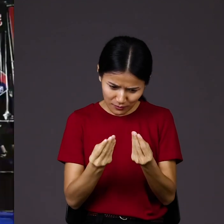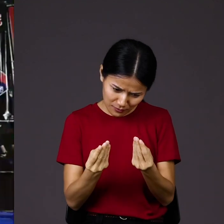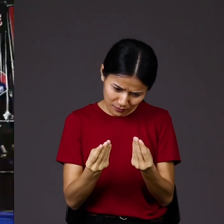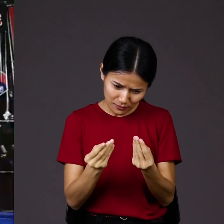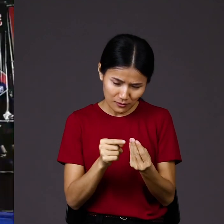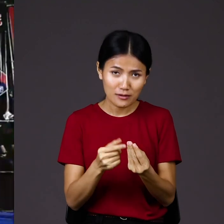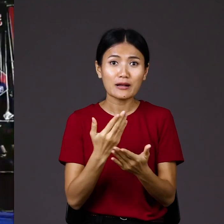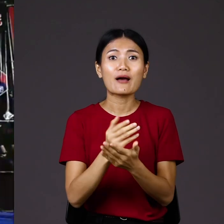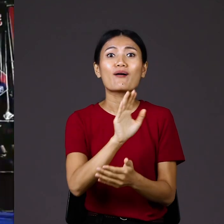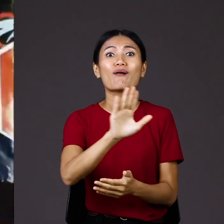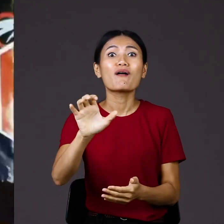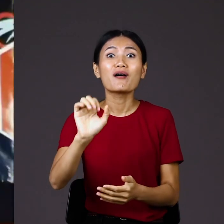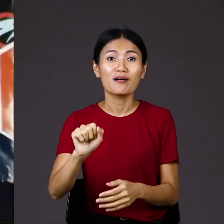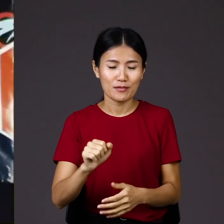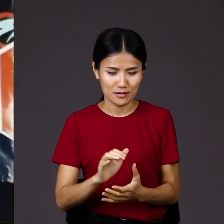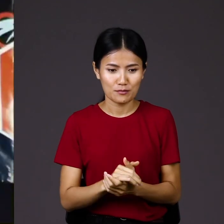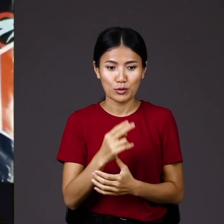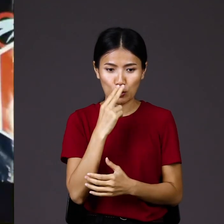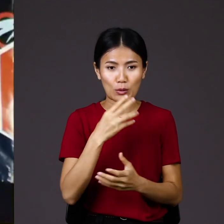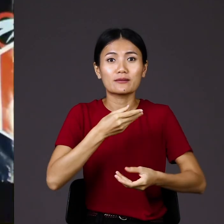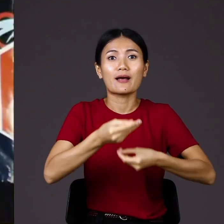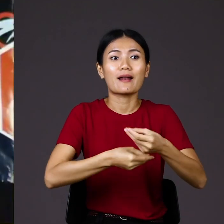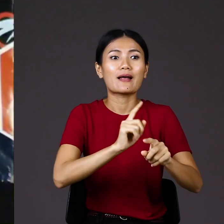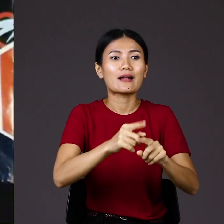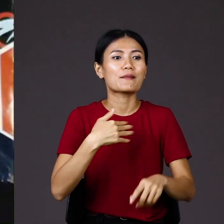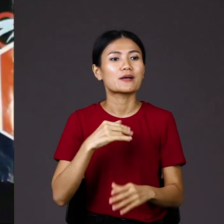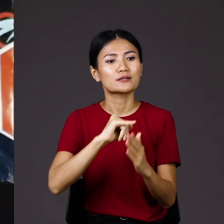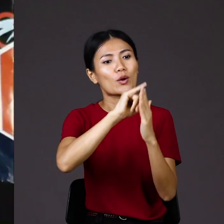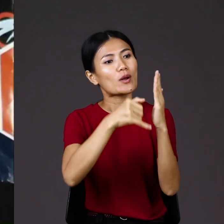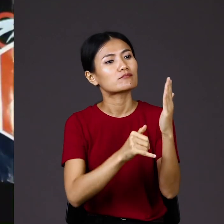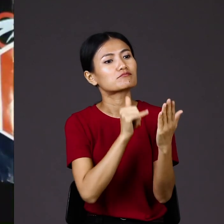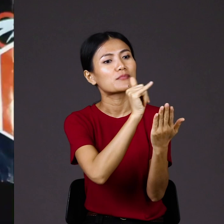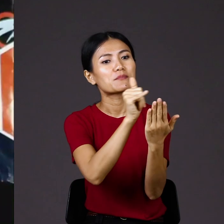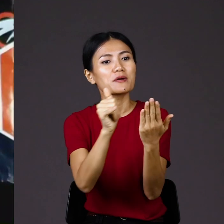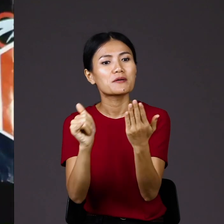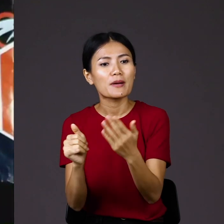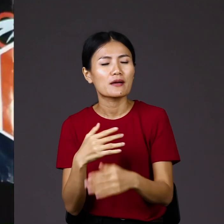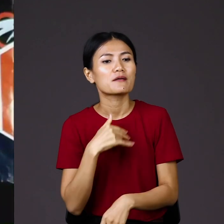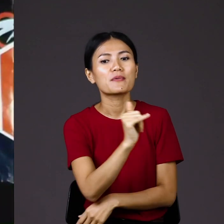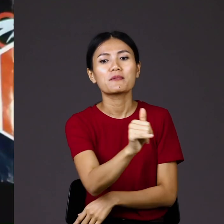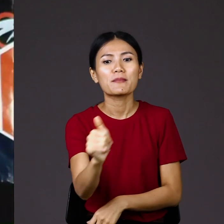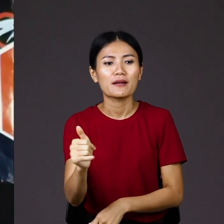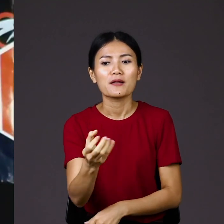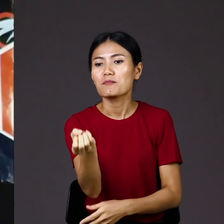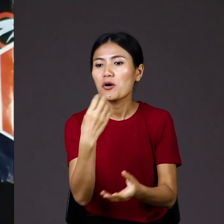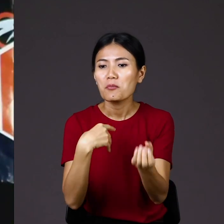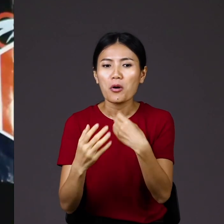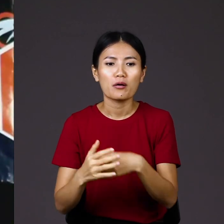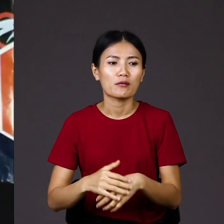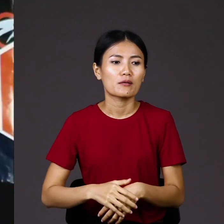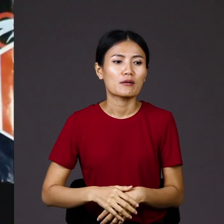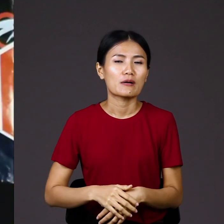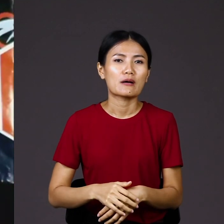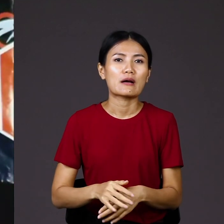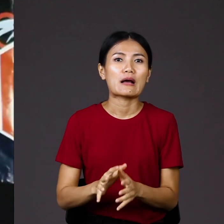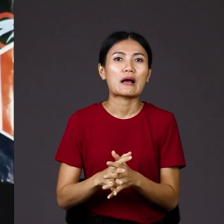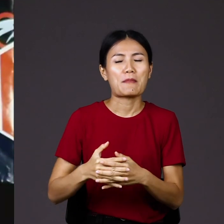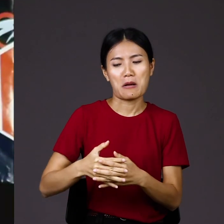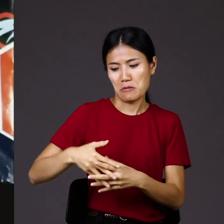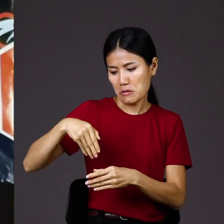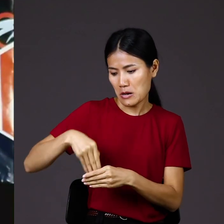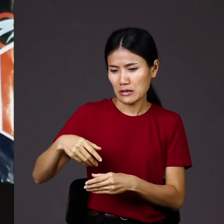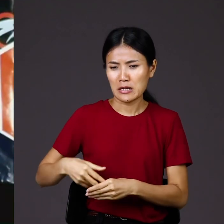ทุกวันนี้เดินไปตลาดในจังหวัดไหนก็มีแต่คนบอกว่ากระเป๋าหนักขึ้นหนักขึ้นทุกวัน